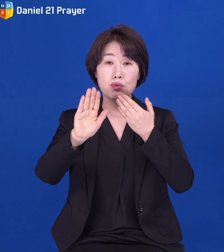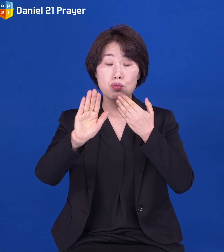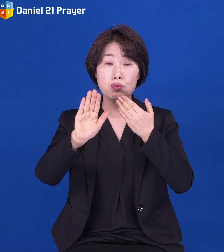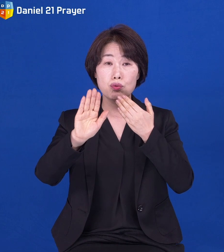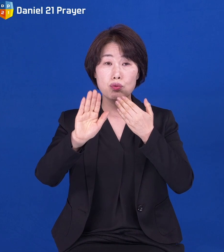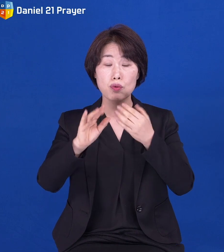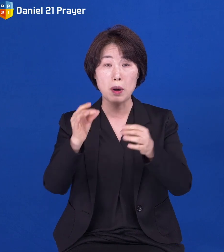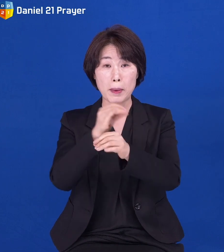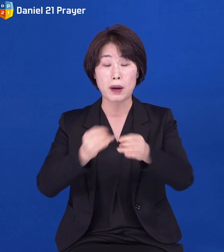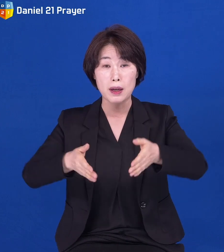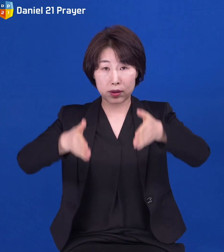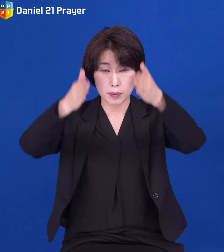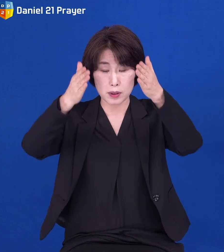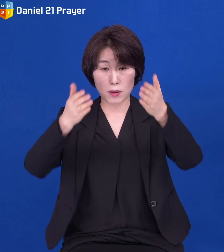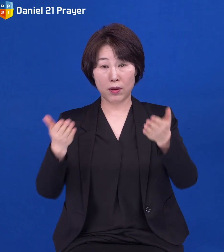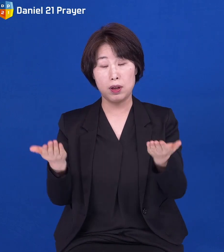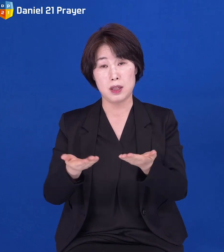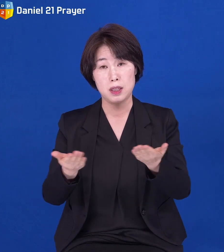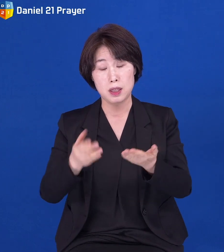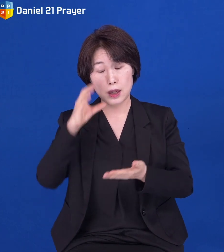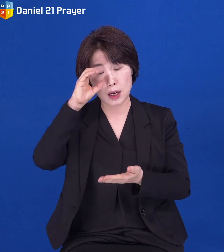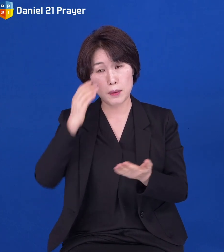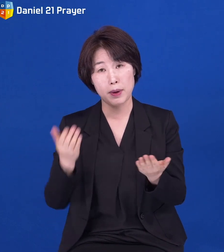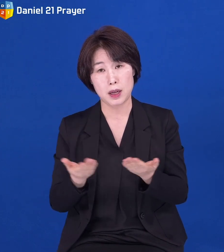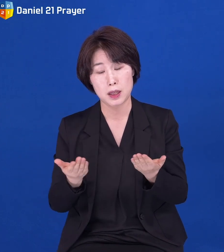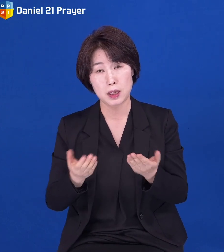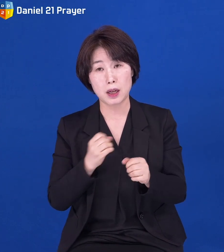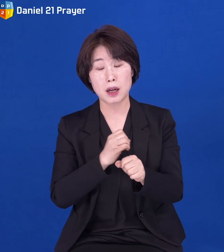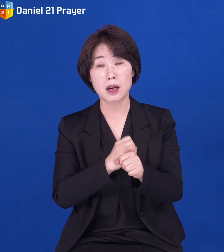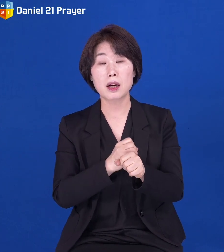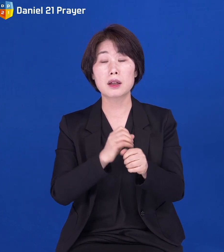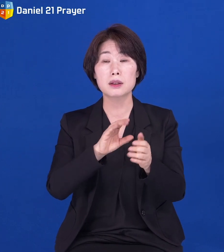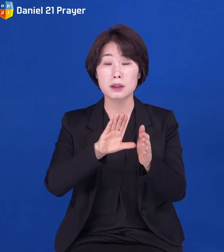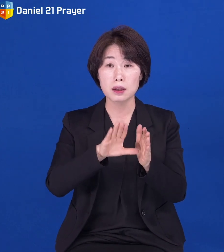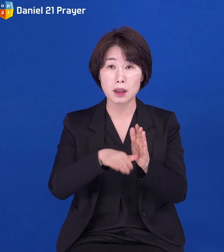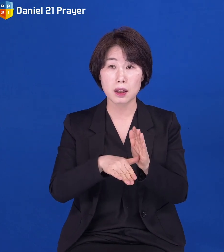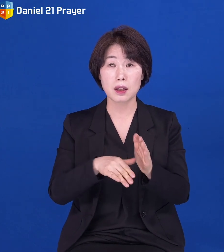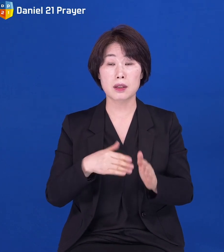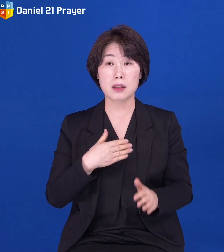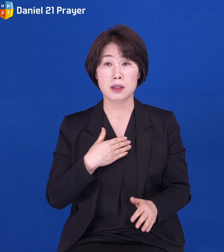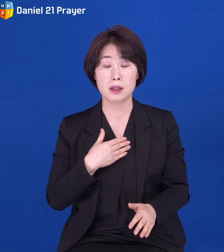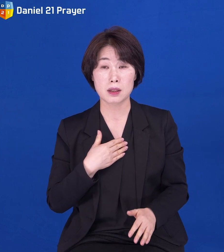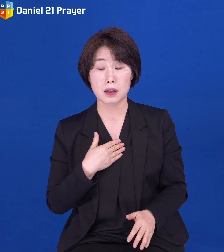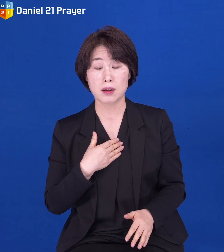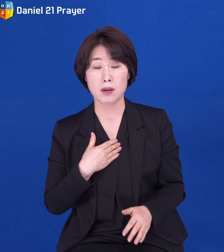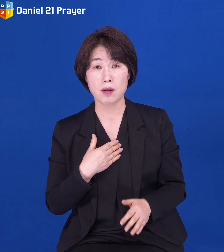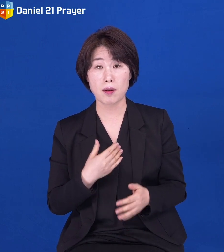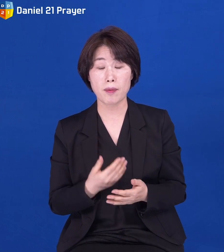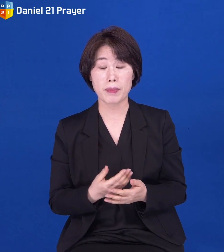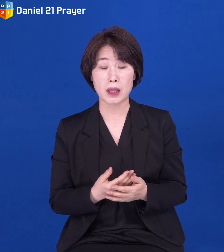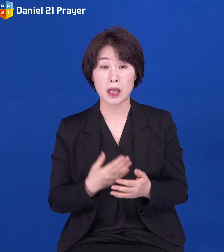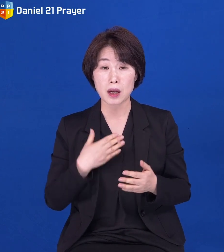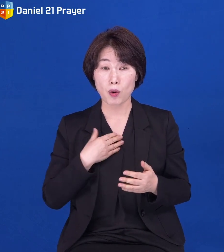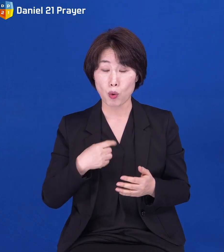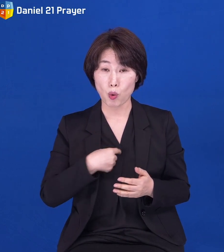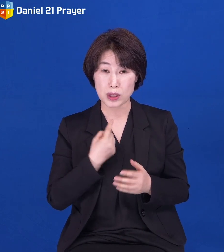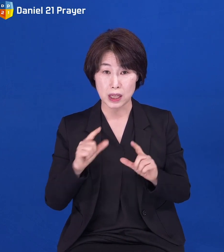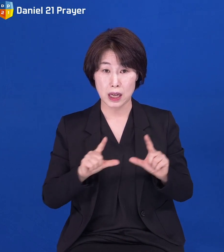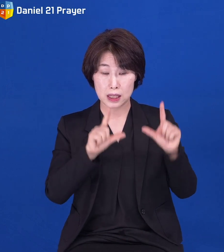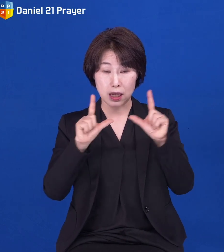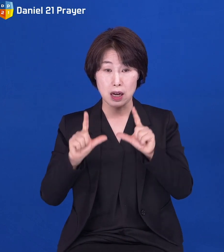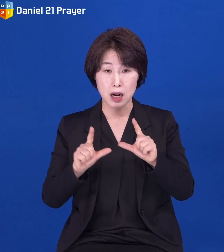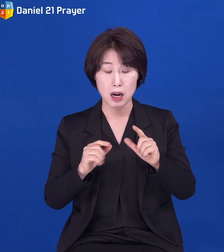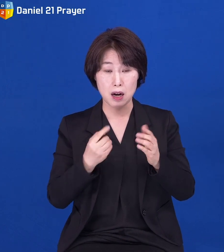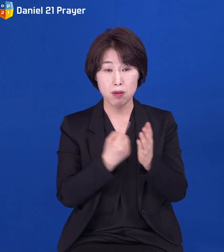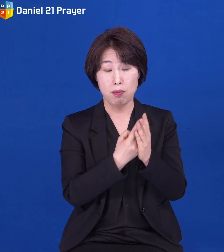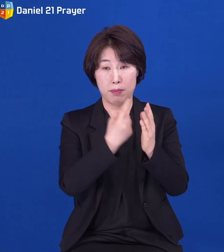하고 막 좀 돈이 좀 많이 되는 이제 알바를 좀 하고 있을 때쯤에 저는 이제 당연히 부가를 할 수밖에 없죠. 집이 너무 좁으니까. 그래서 이제